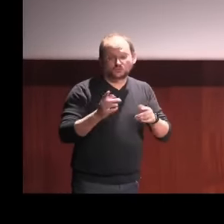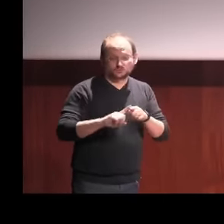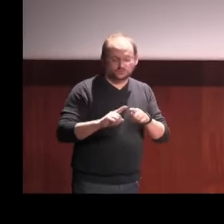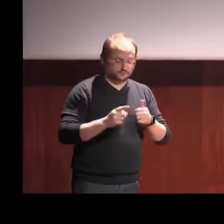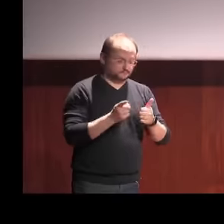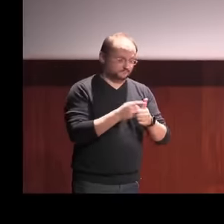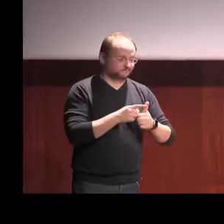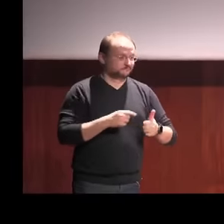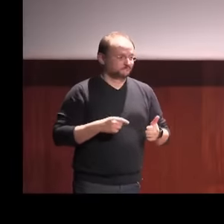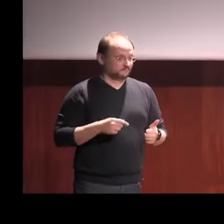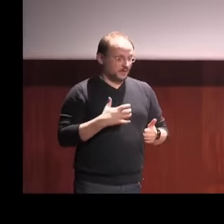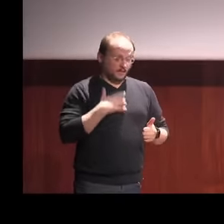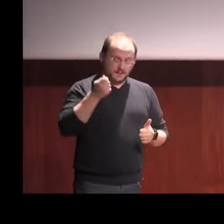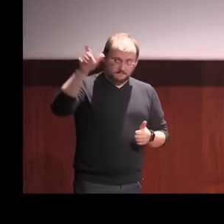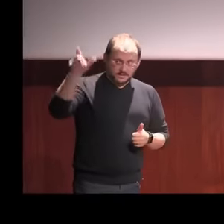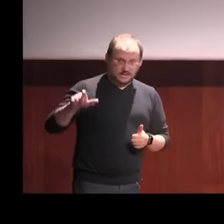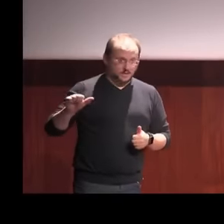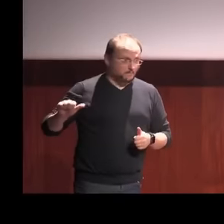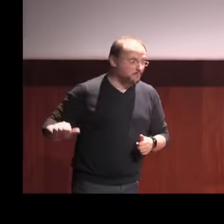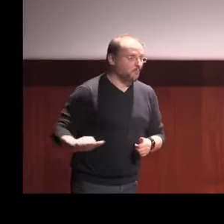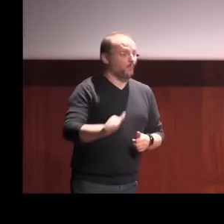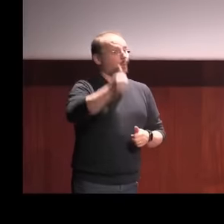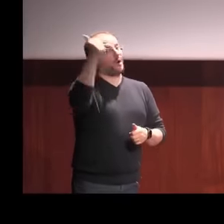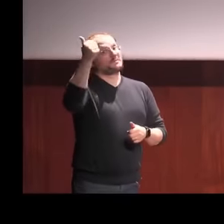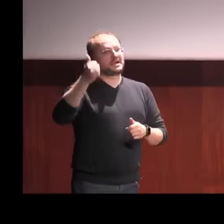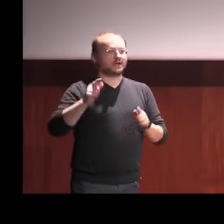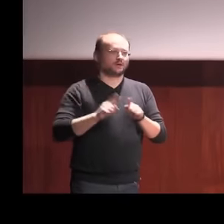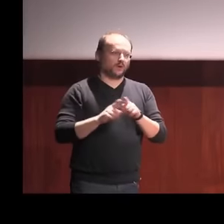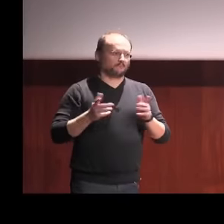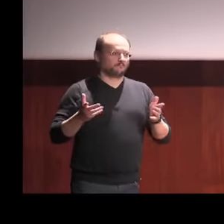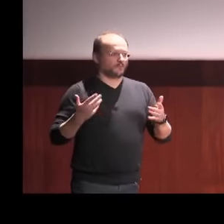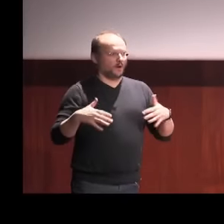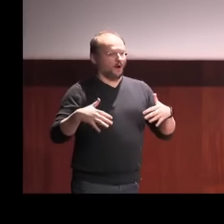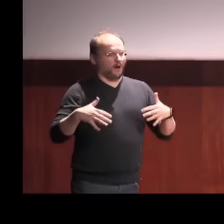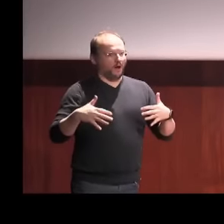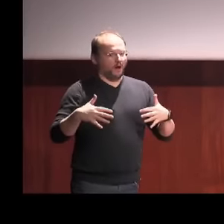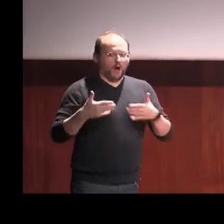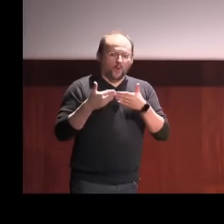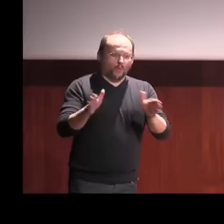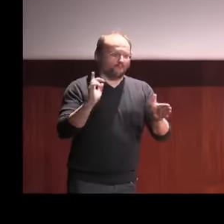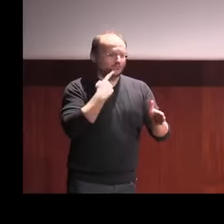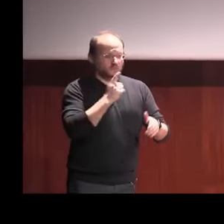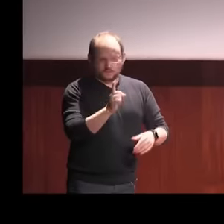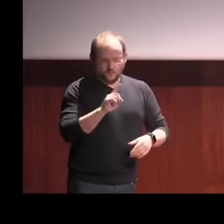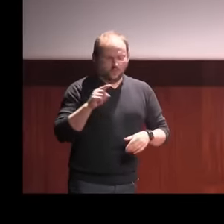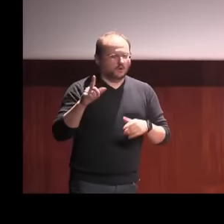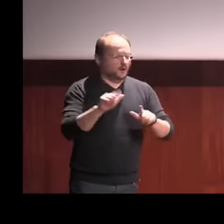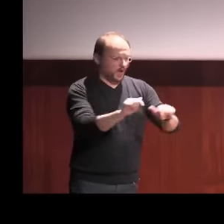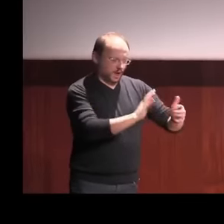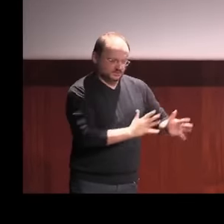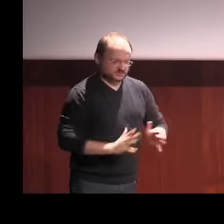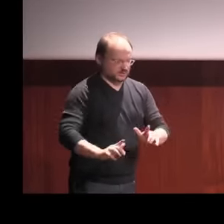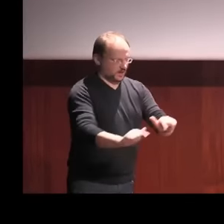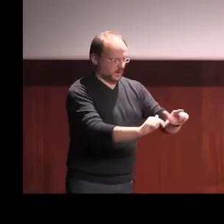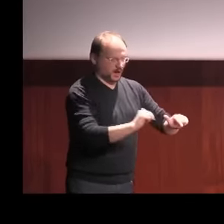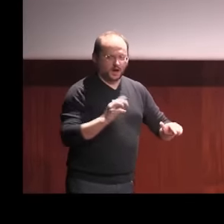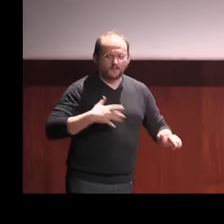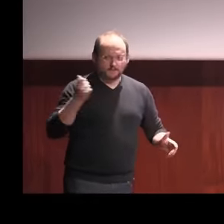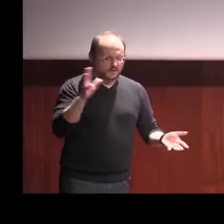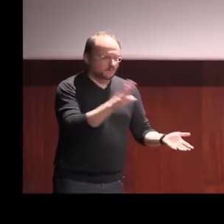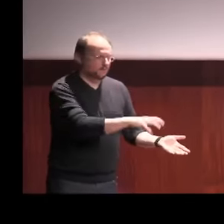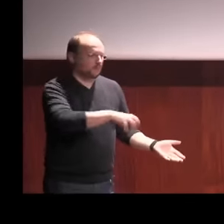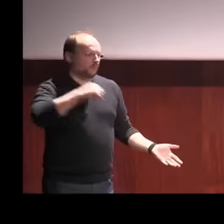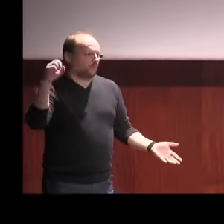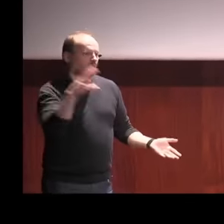qui existe et qui s'exprime en langue des signes. Alors, l'abbé de Lépée a été le premier personnage qui... Enfin, on dit qu'il